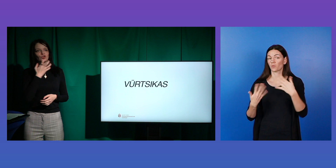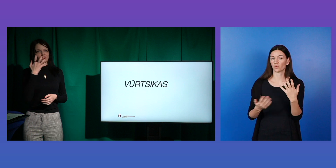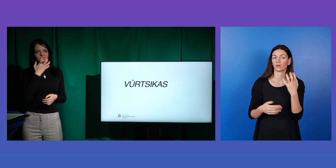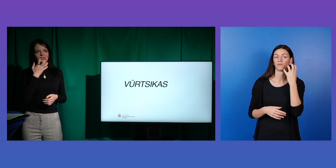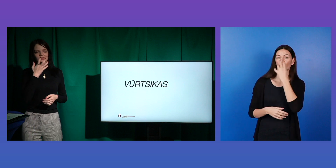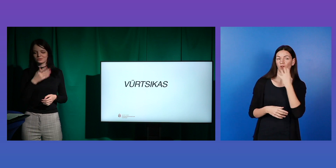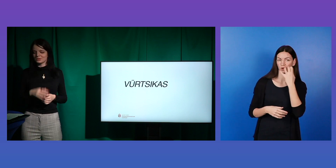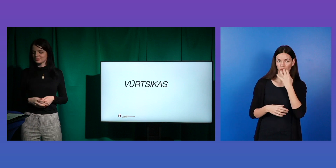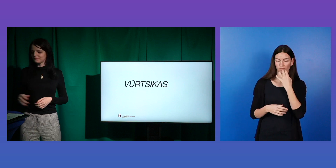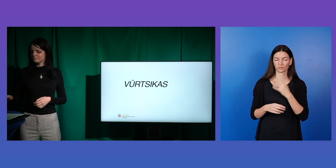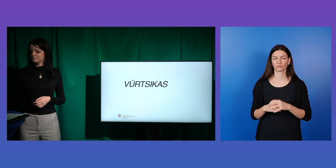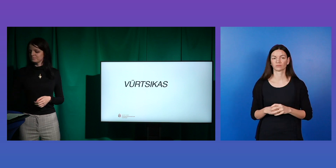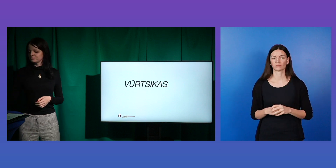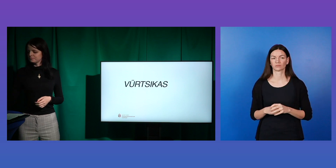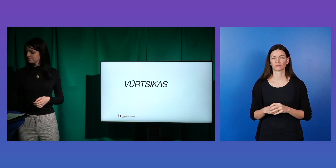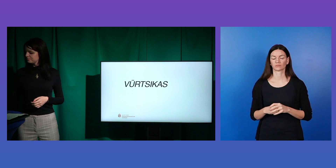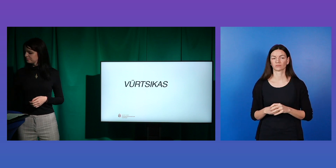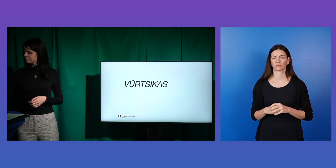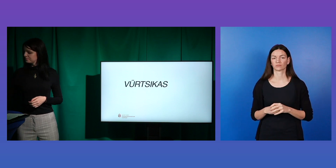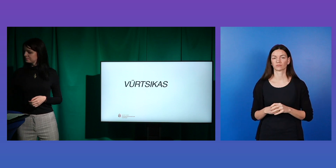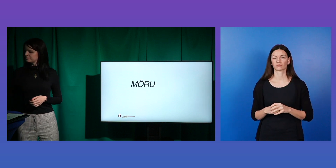Vürtsikas või vürtsikas.